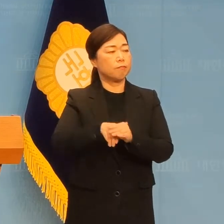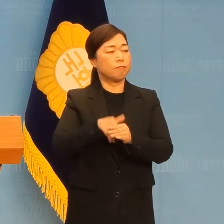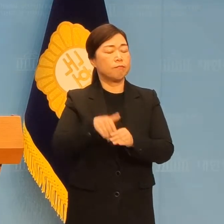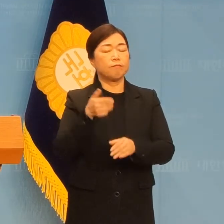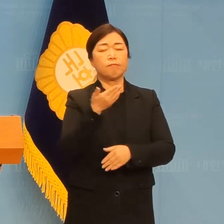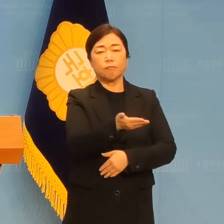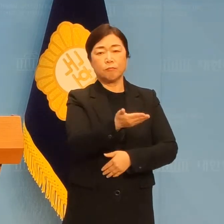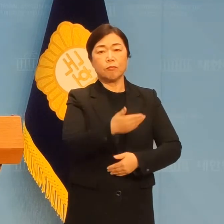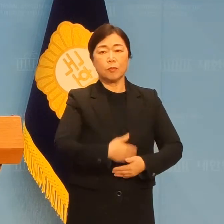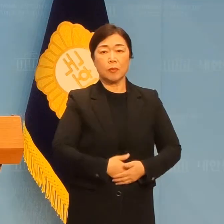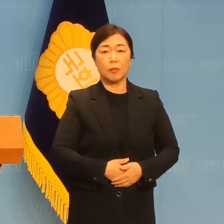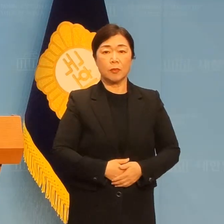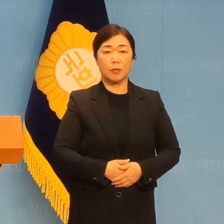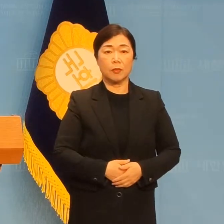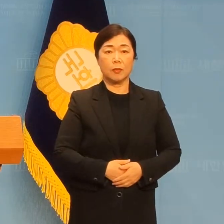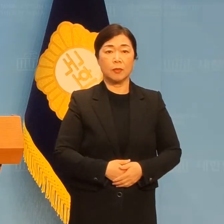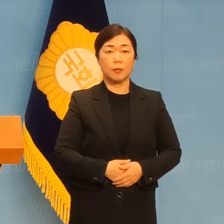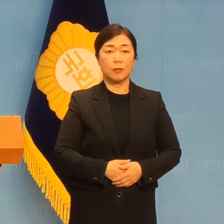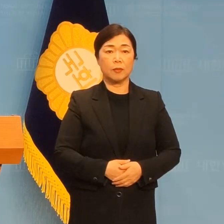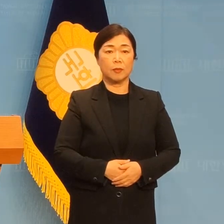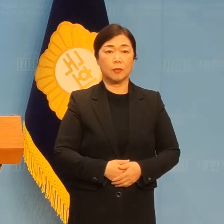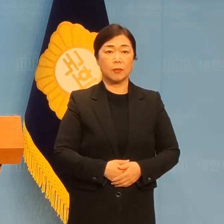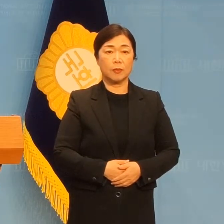될 것입니다.